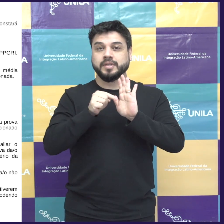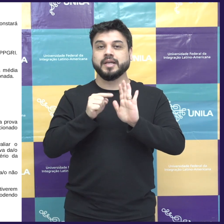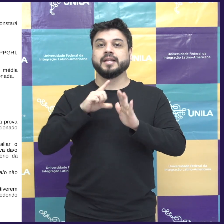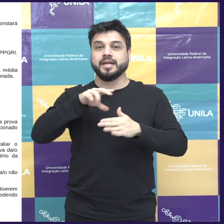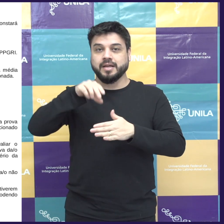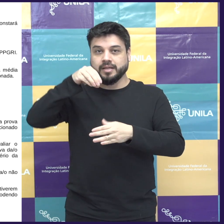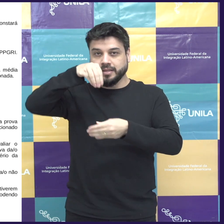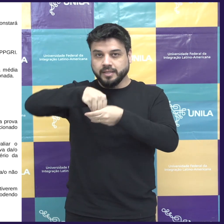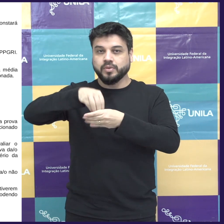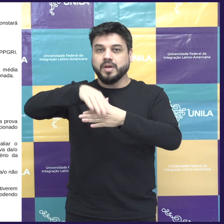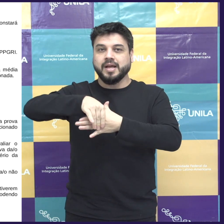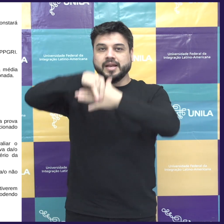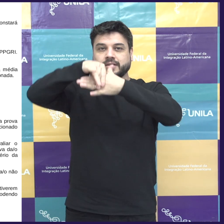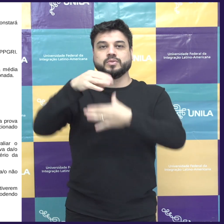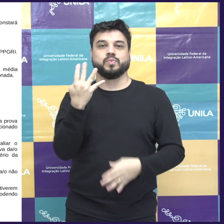anexo 4.